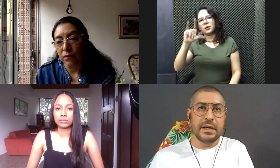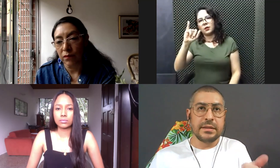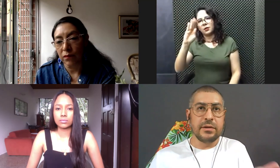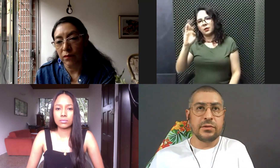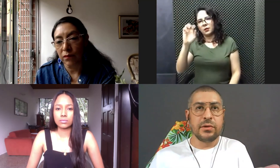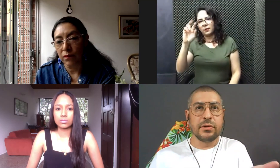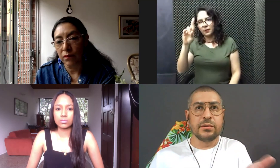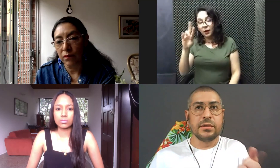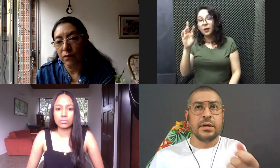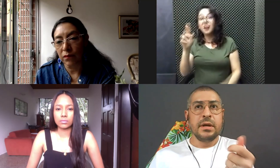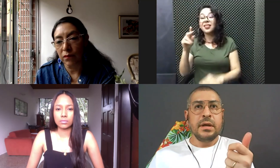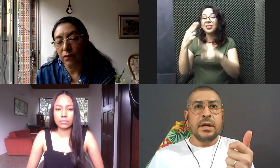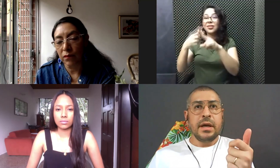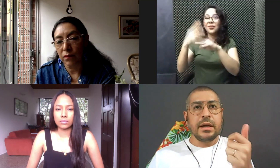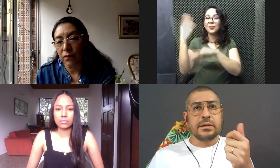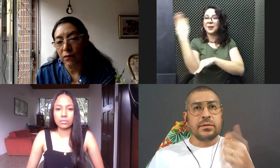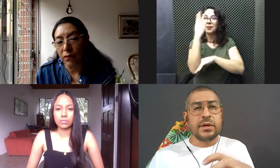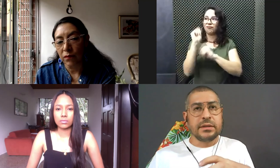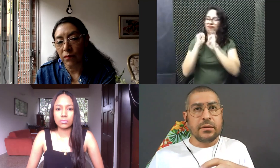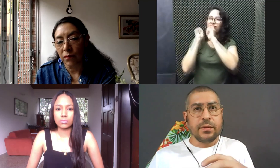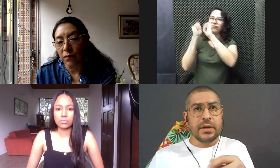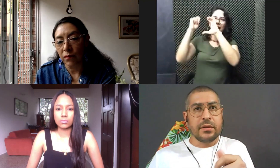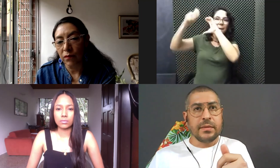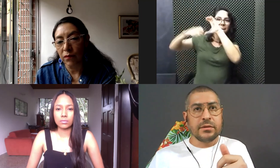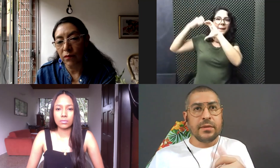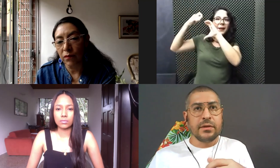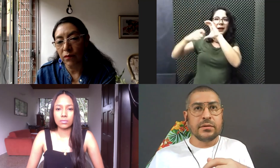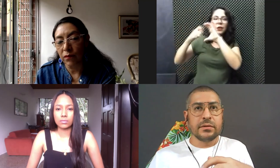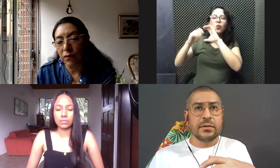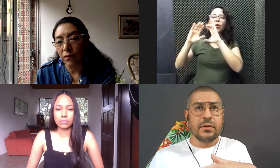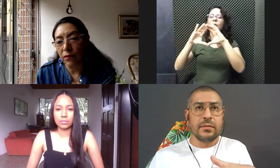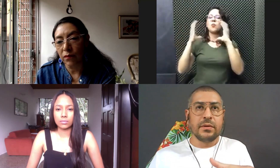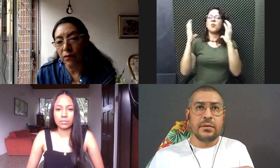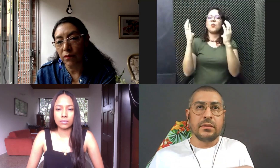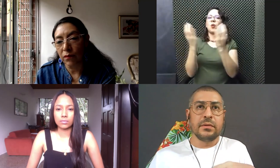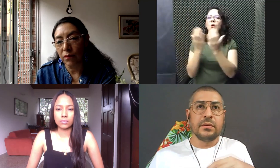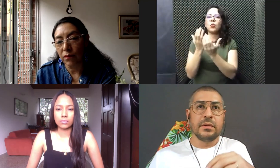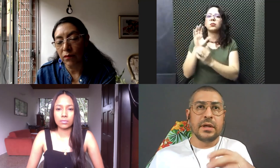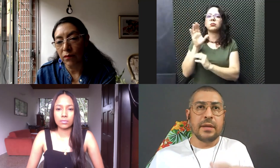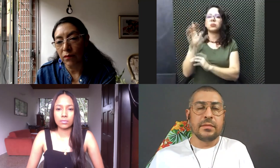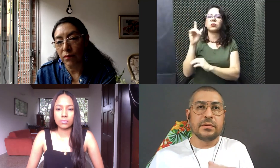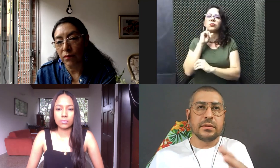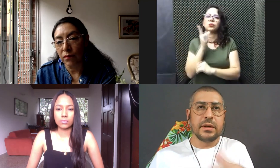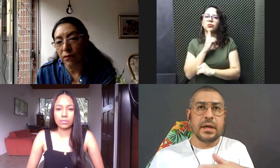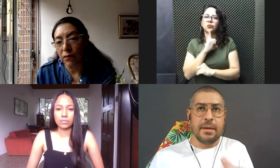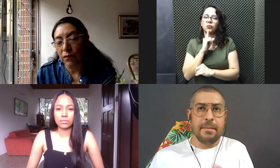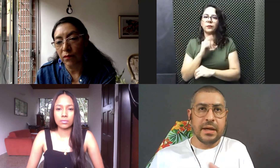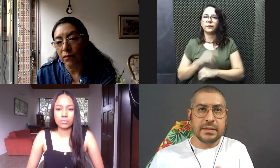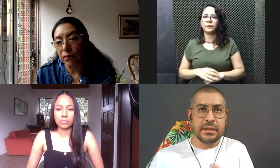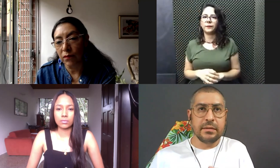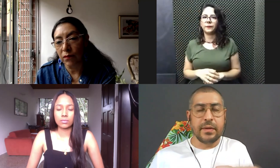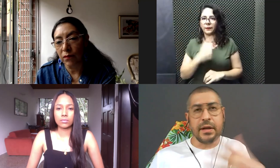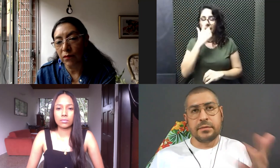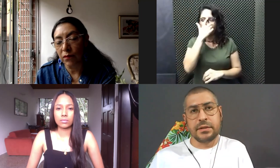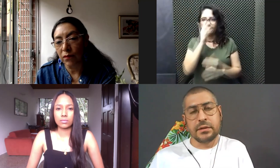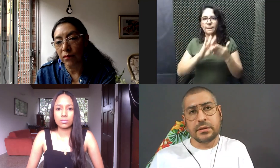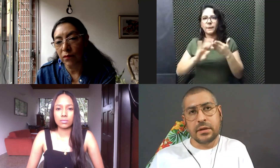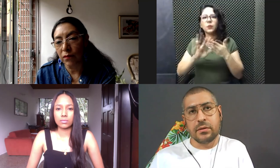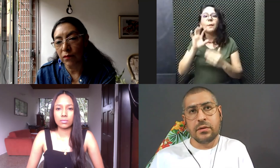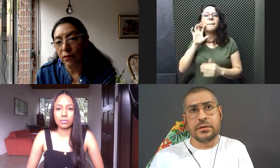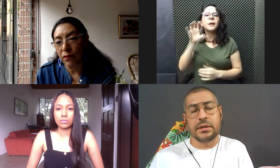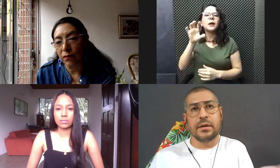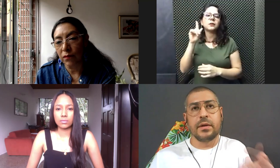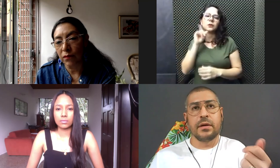es El País de los Sordos. Eso muestra un poquito más o menos cómo, digamos, en base para las personas